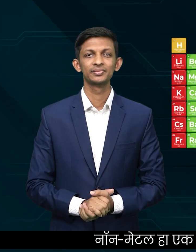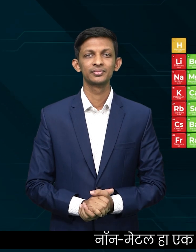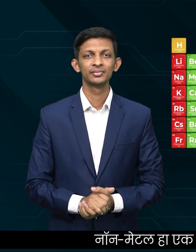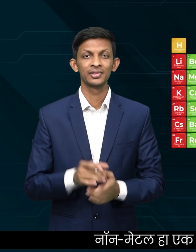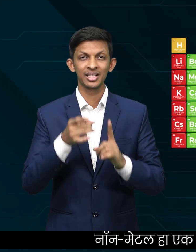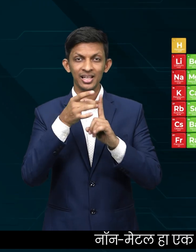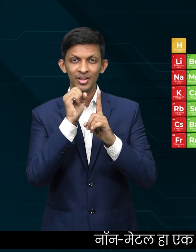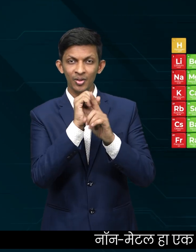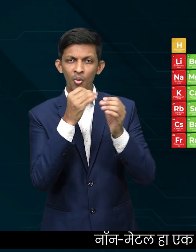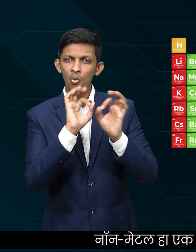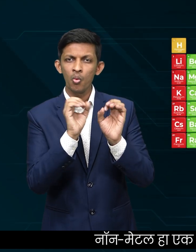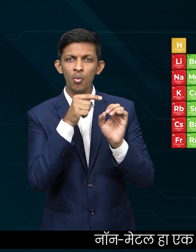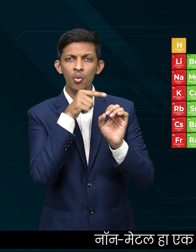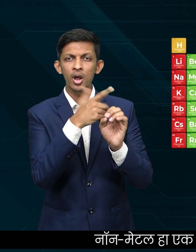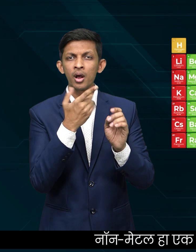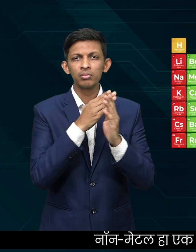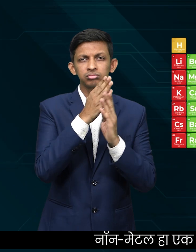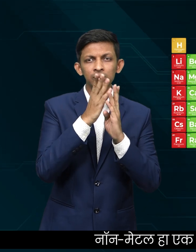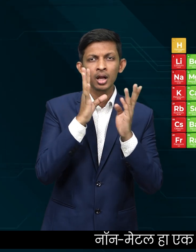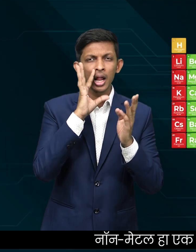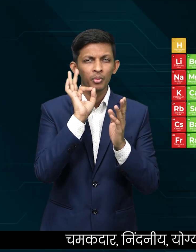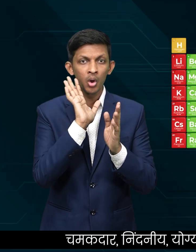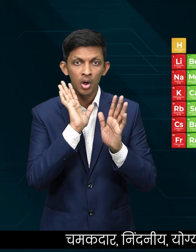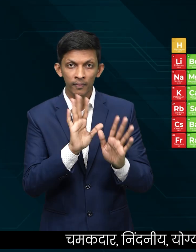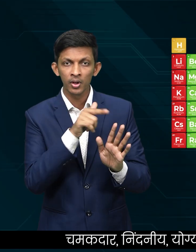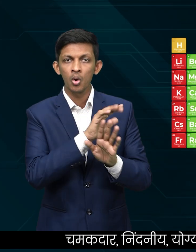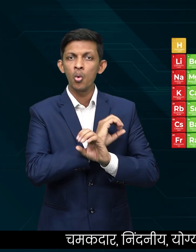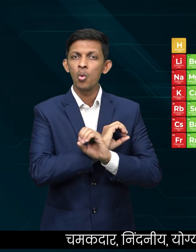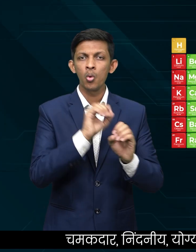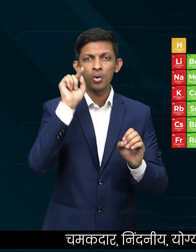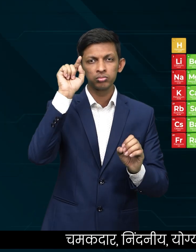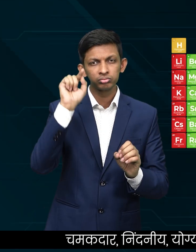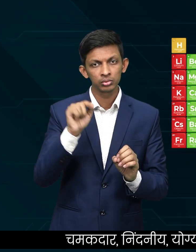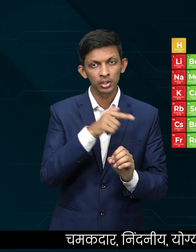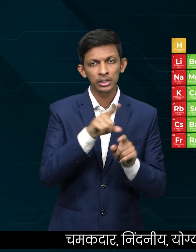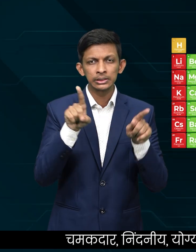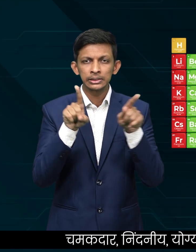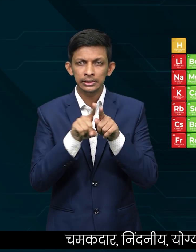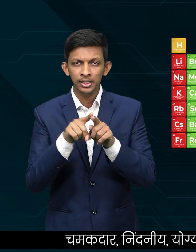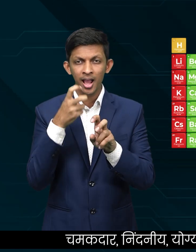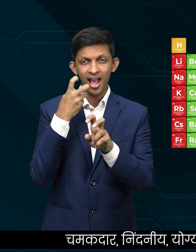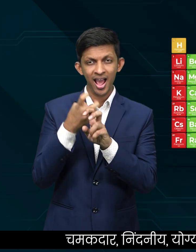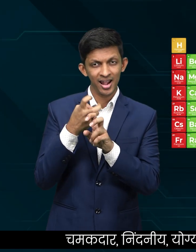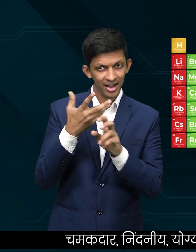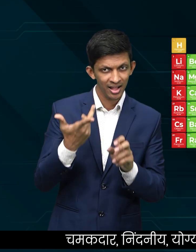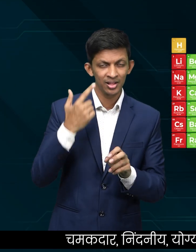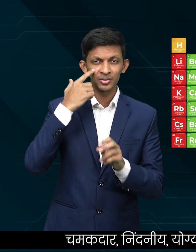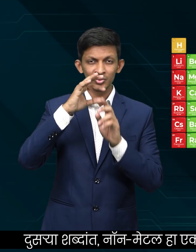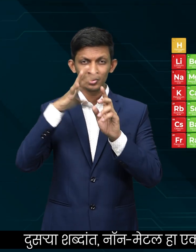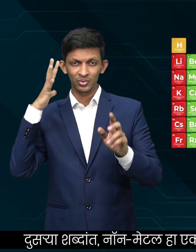नॉन मेटल हा एक घटक आहे ज्यामध्ये कडकपणा, चमकदार, निंदनीय, योग्य आणि लवचिक सारखी वर्णन असतात. दुसऱ्या